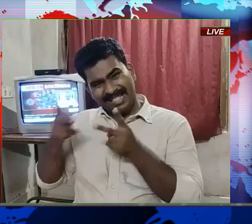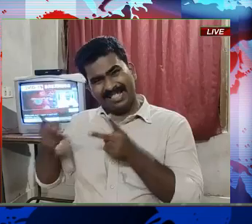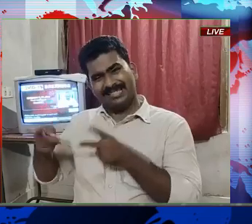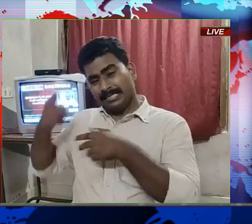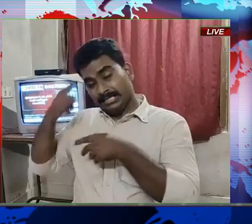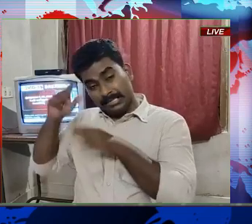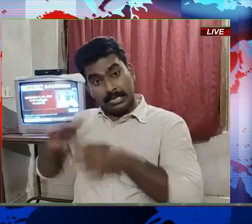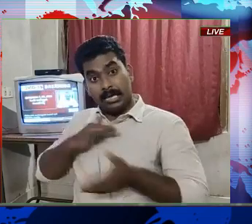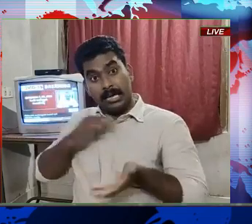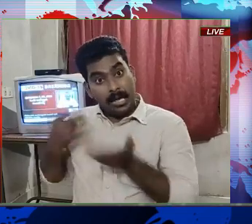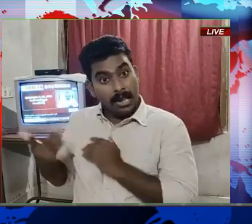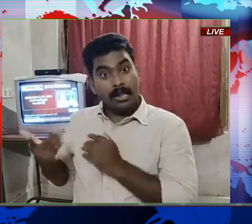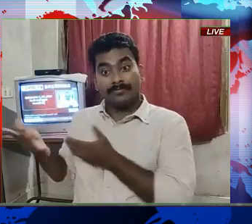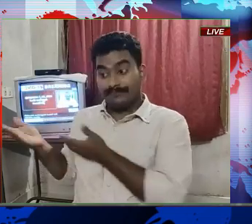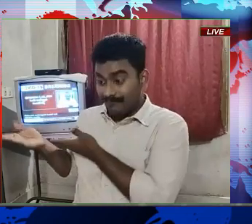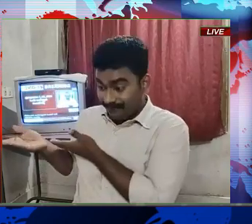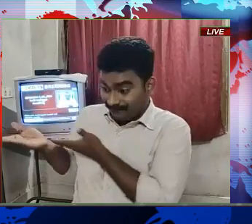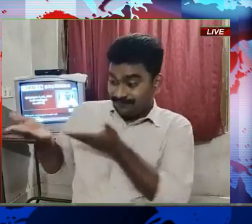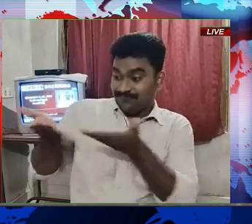വിദേശത്തുള്ള